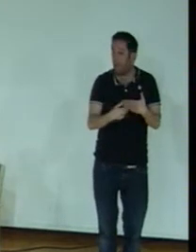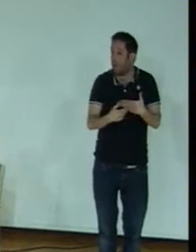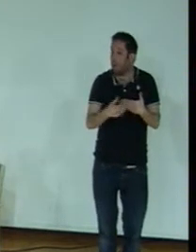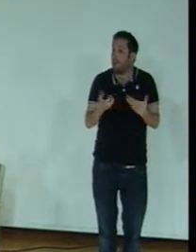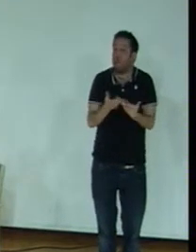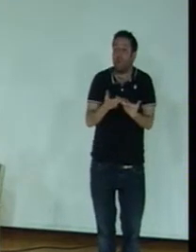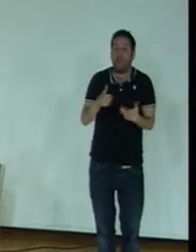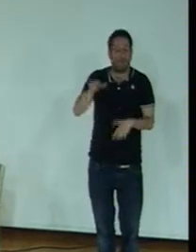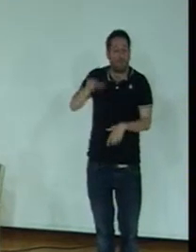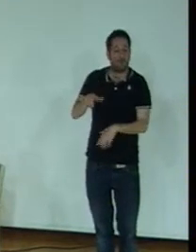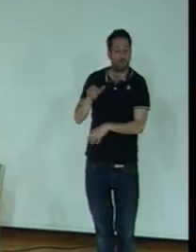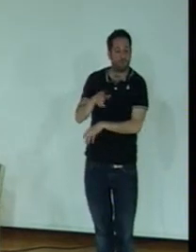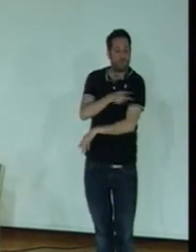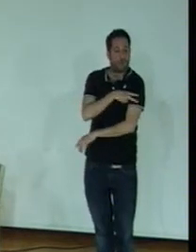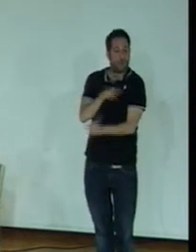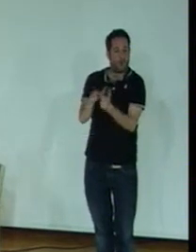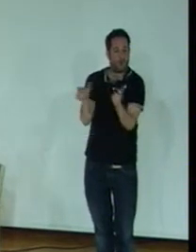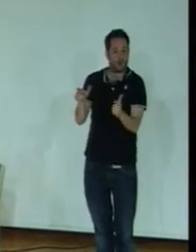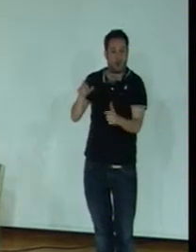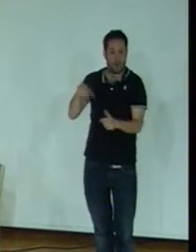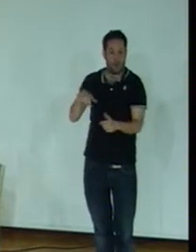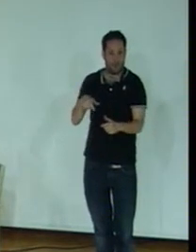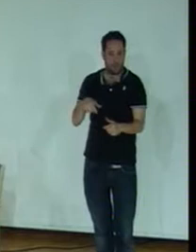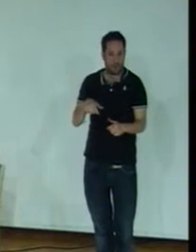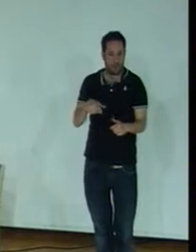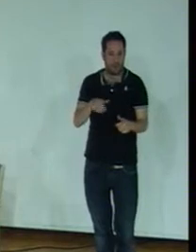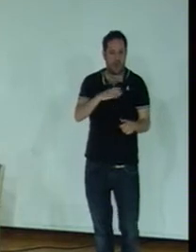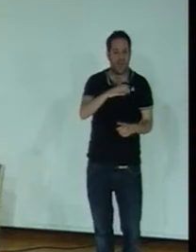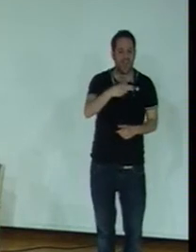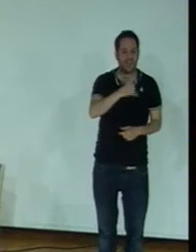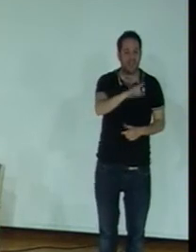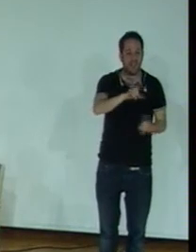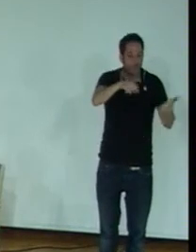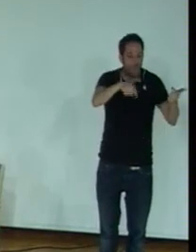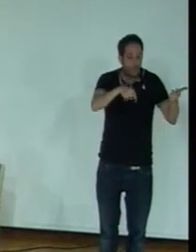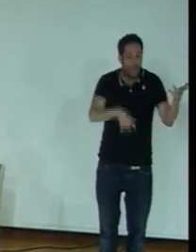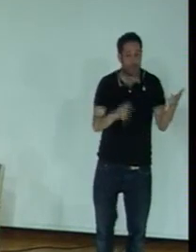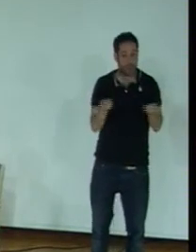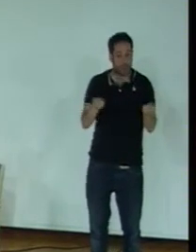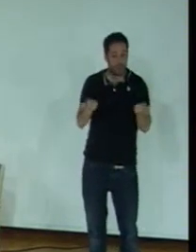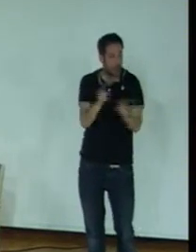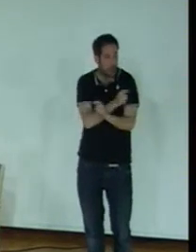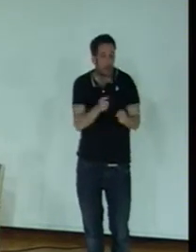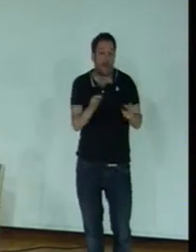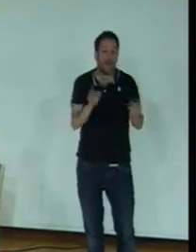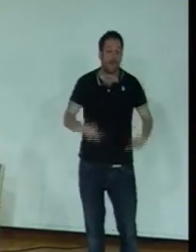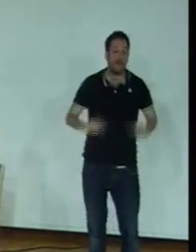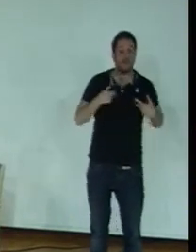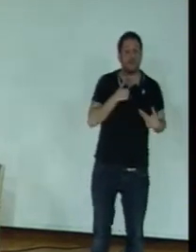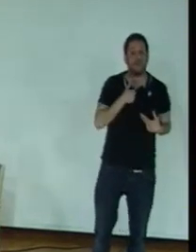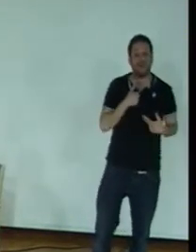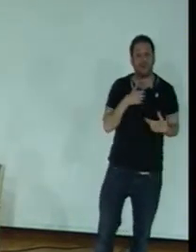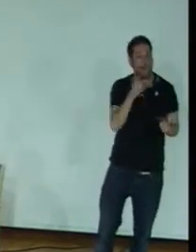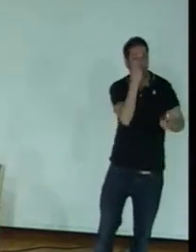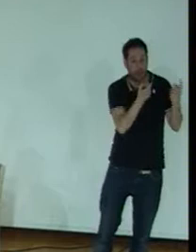l'on doit tout simplement respecter les obligations de la CNIL sur la gestion en fait, de la vie privée de